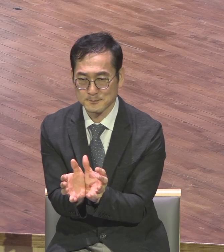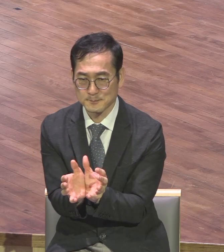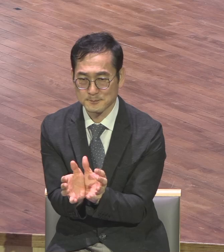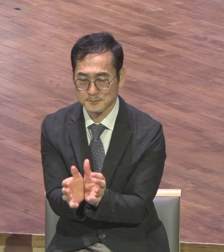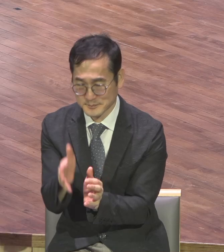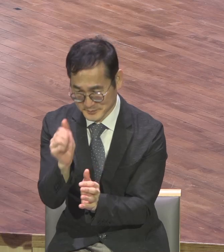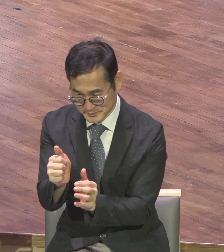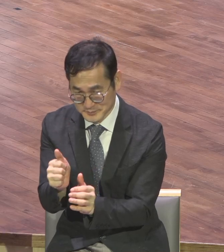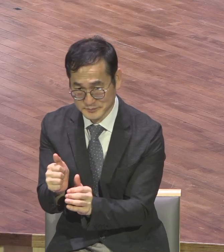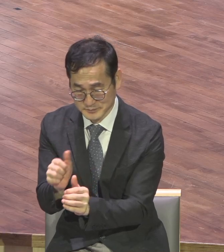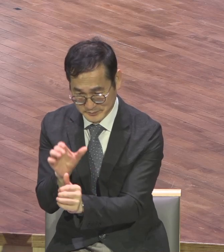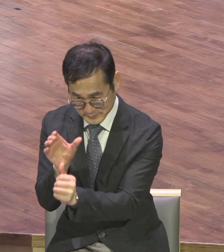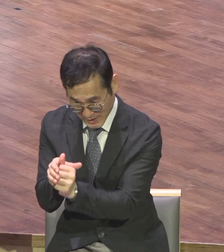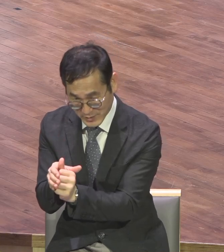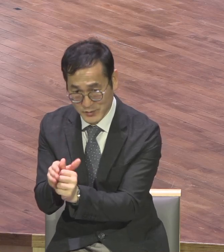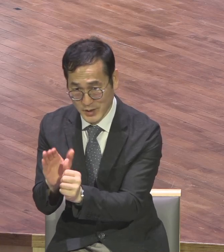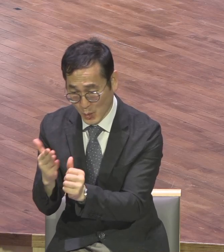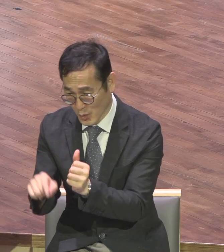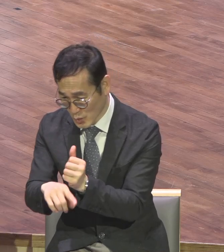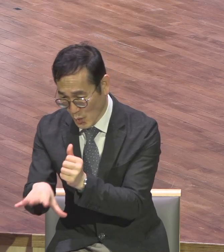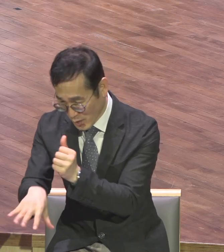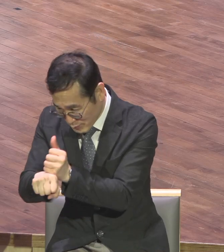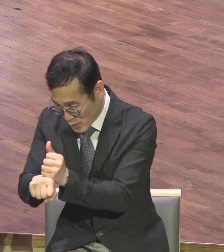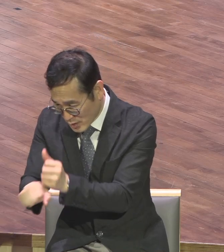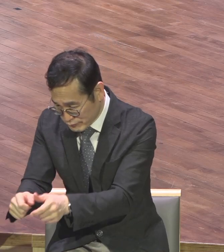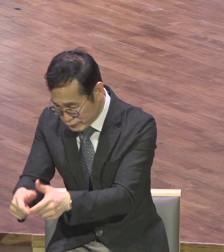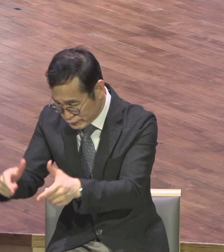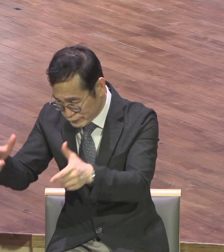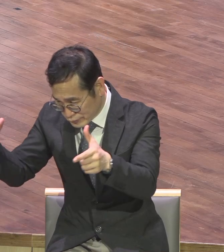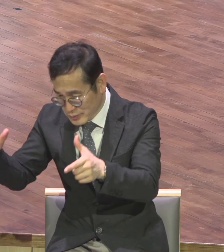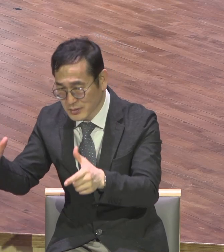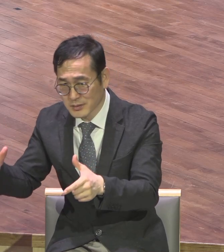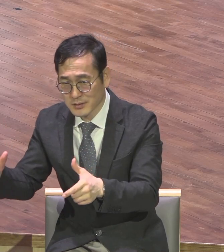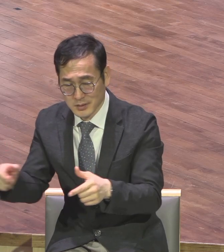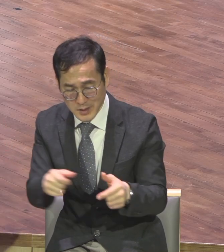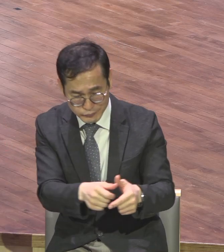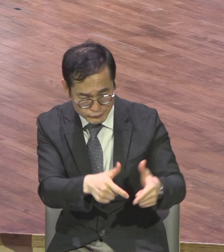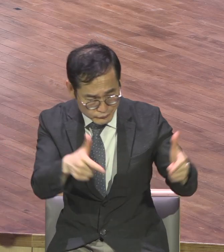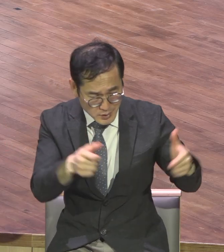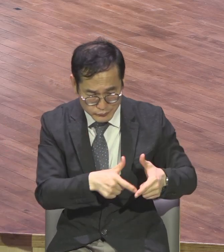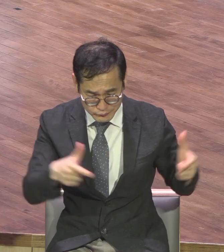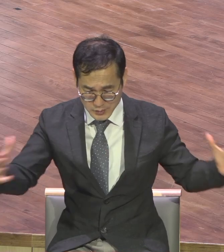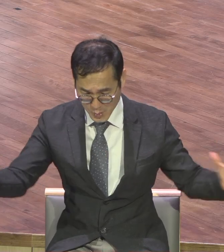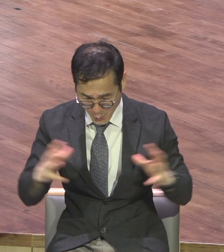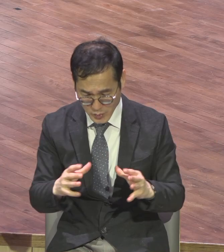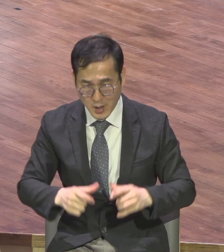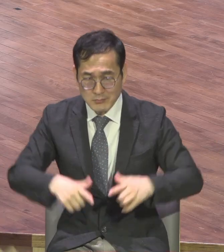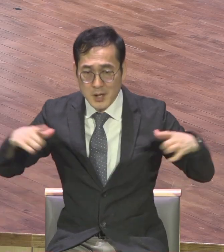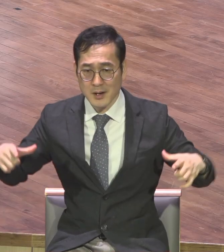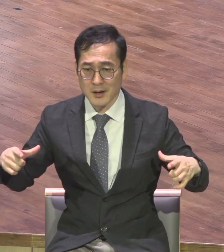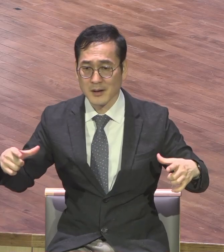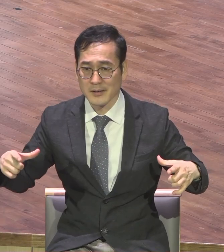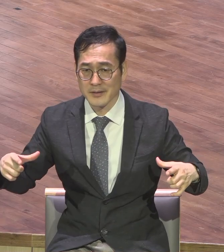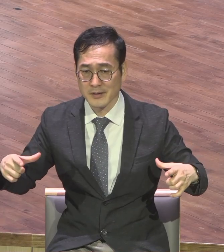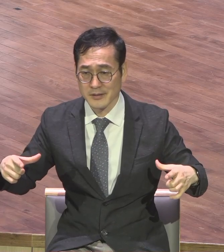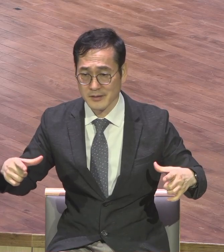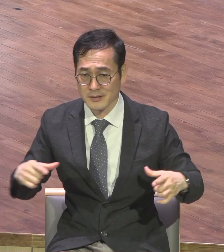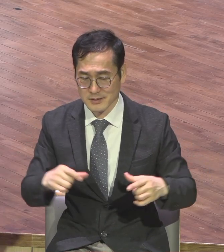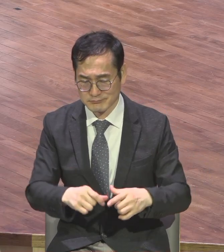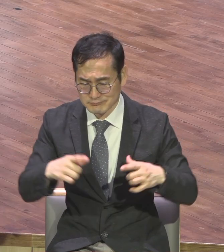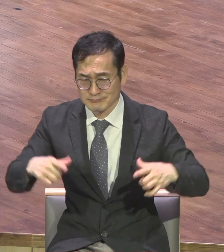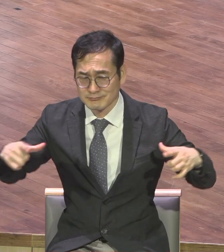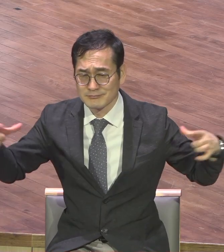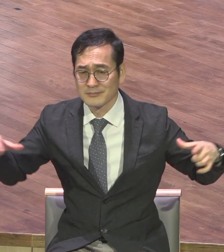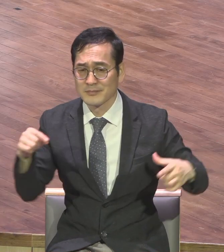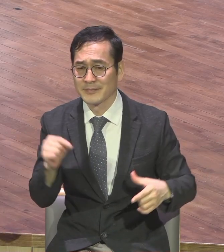기초가 뭐요? 다시 재생산되어지는 그러한 일이 일어난다. 제가 이렇게 사역의 핵심인 다섯 가지 기초를